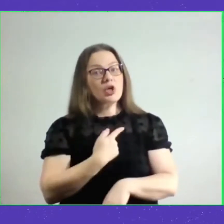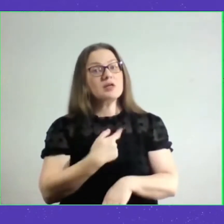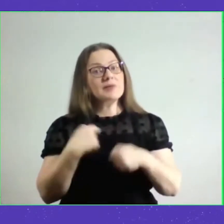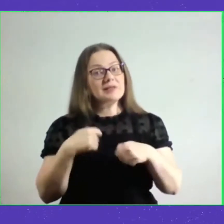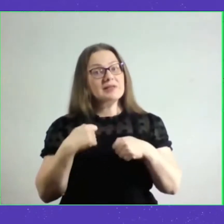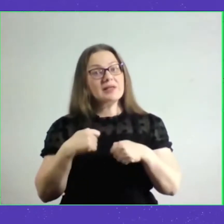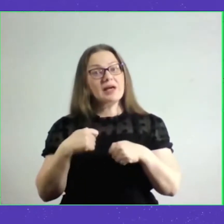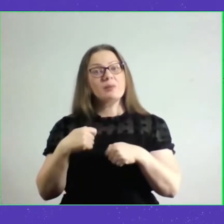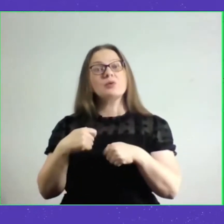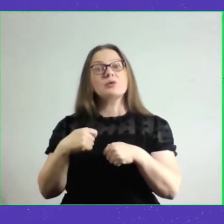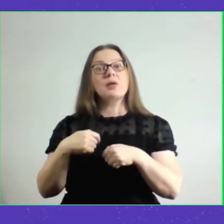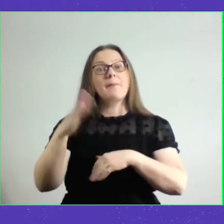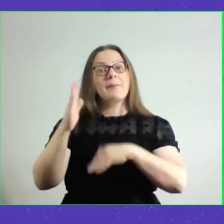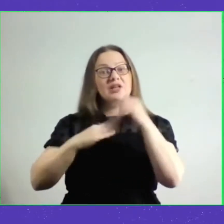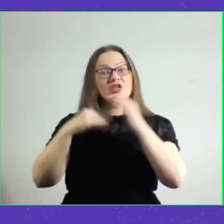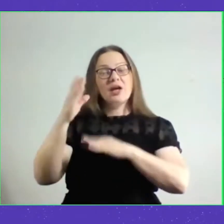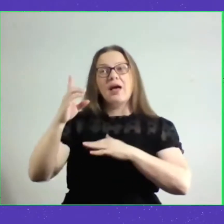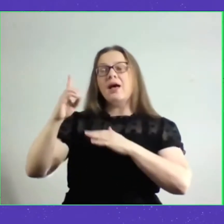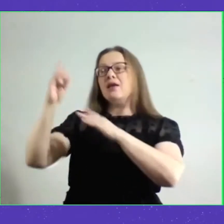vontade.